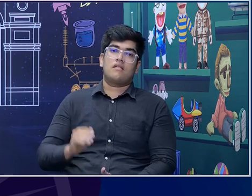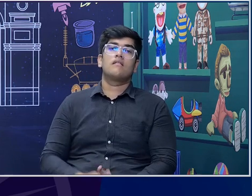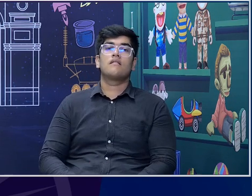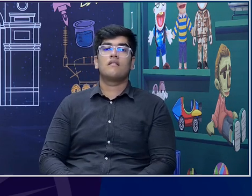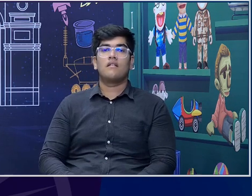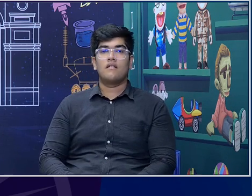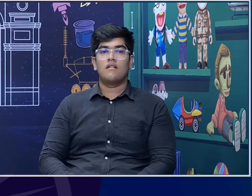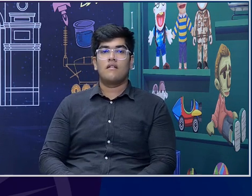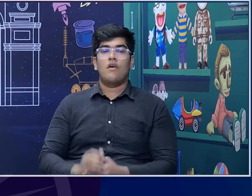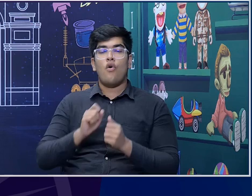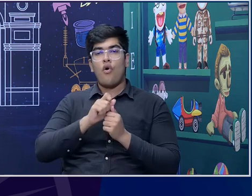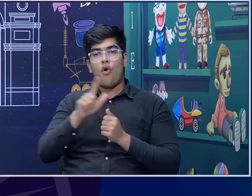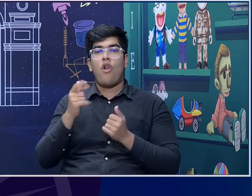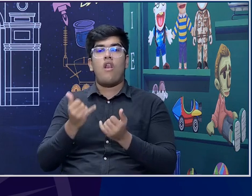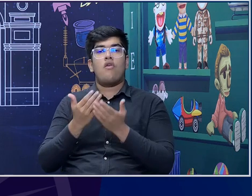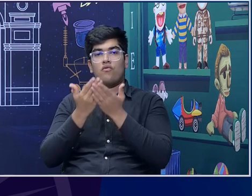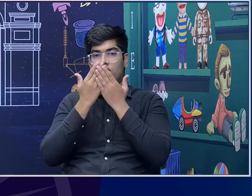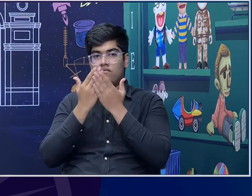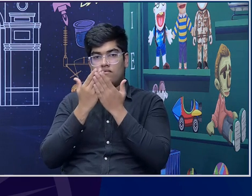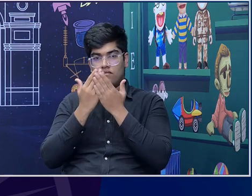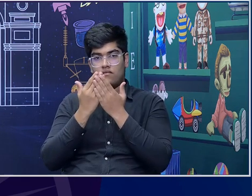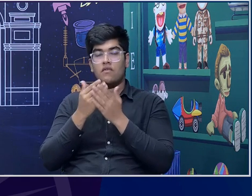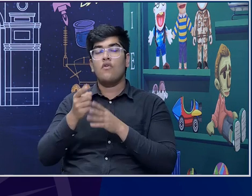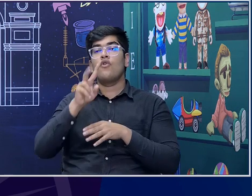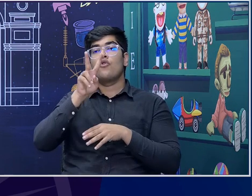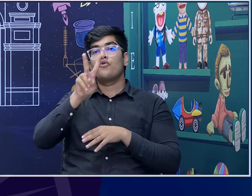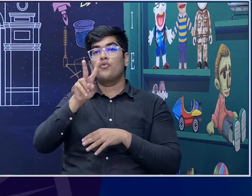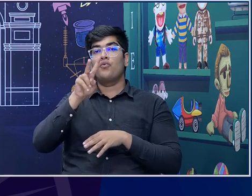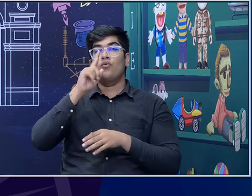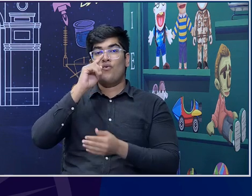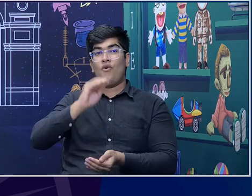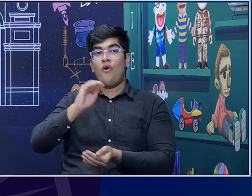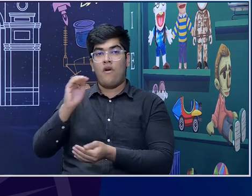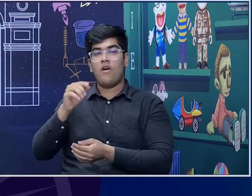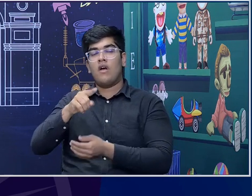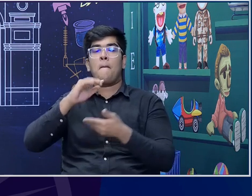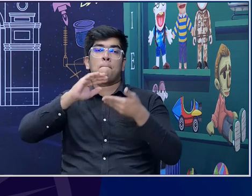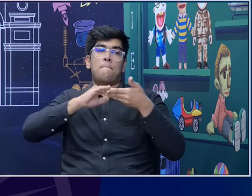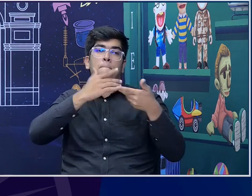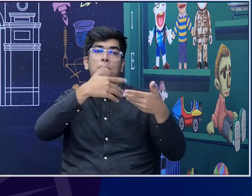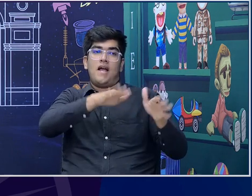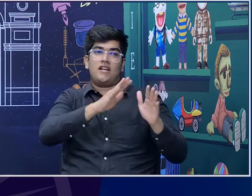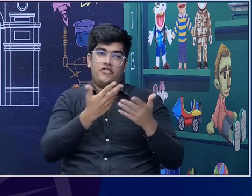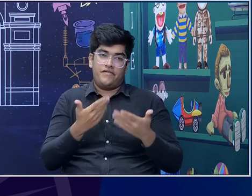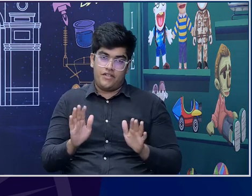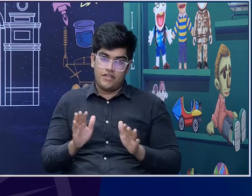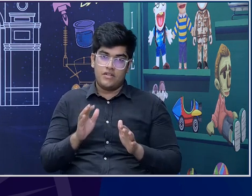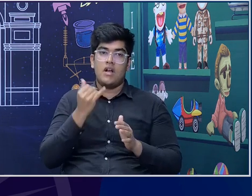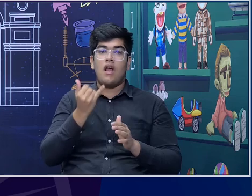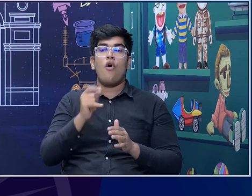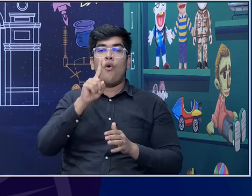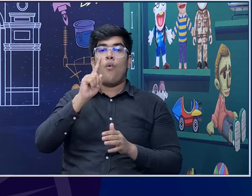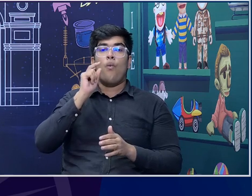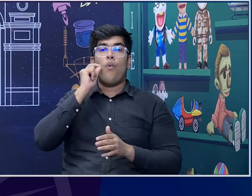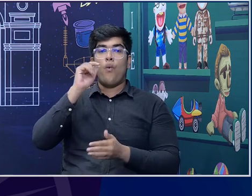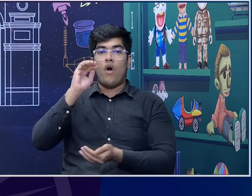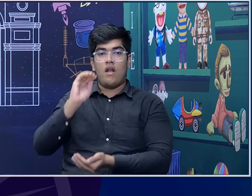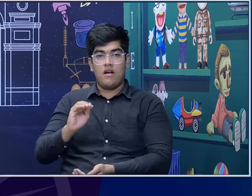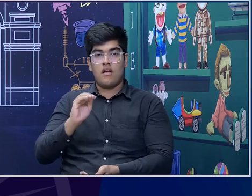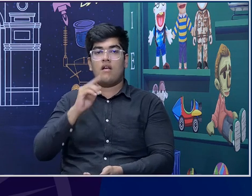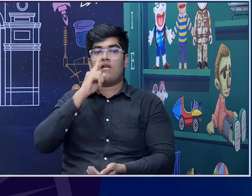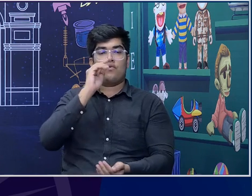लडका भी पढ़ रहा है, जो दो लड़कियों की उनकी शादी हो चुकी है और जो एक लड़का है और एक लड़की अभी पढ़ाई